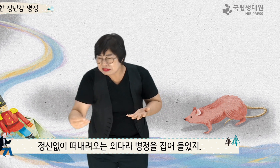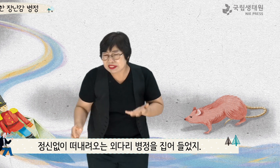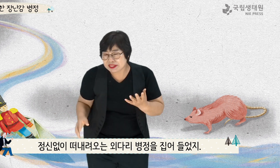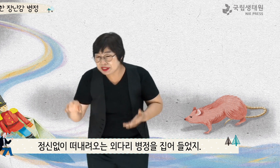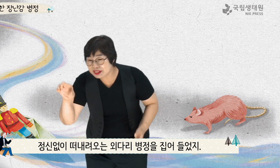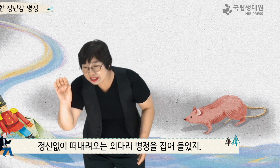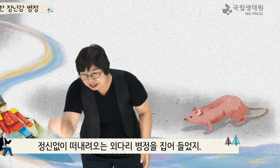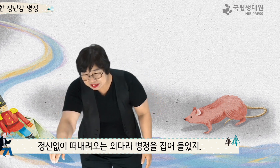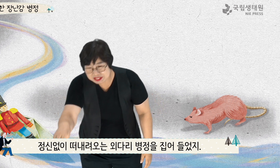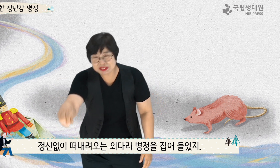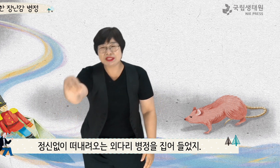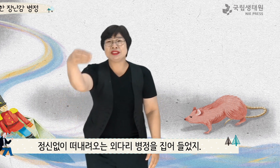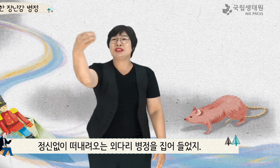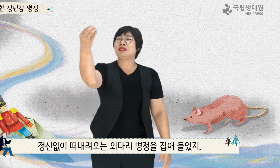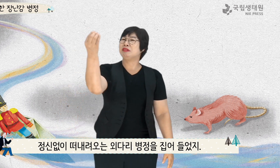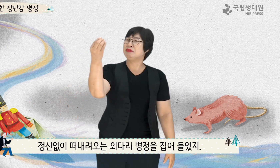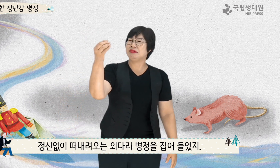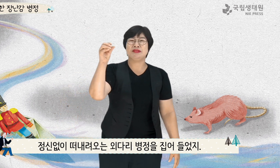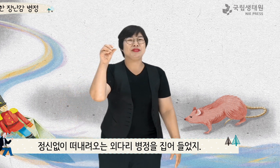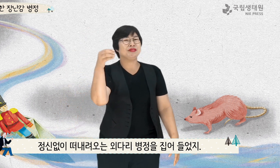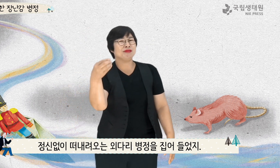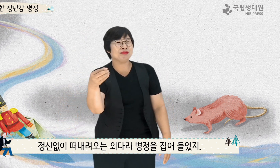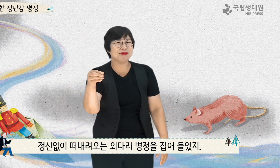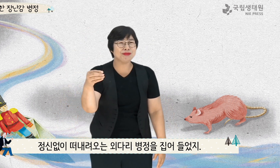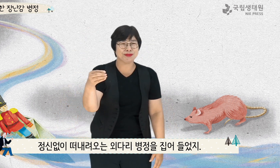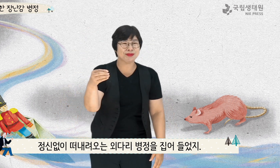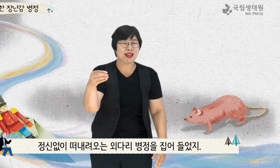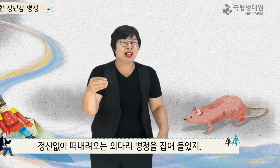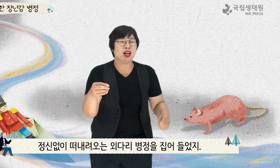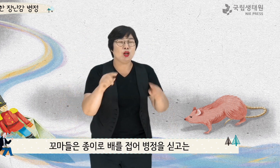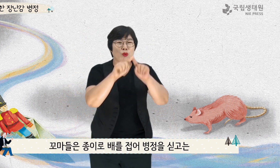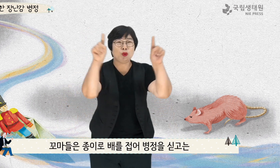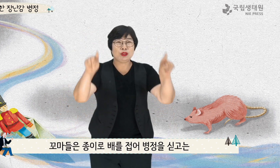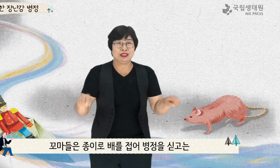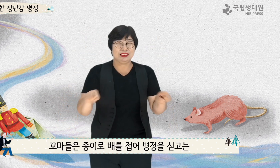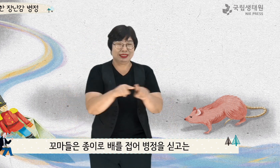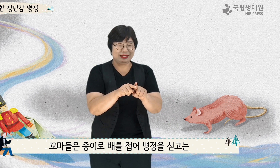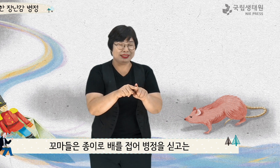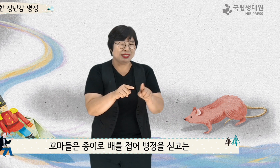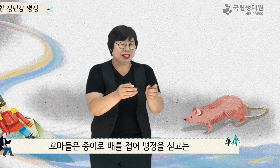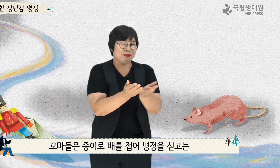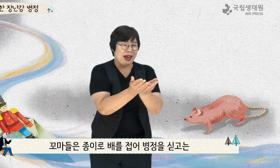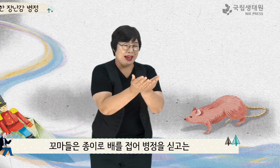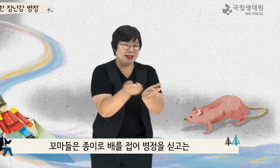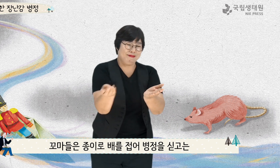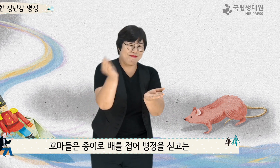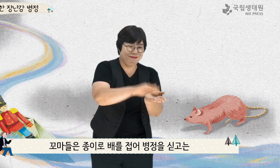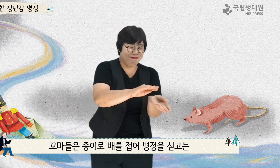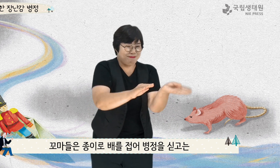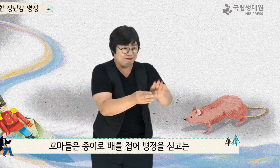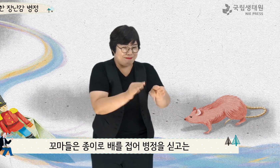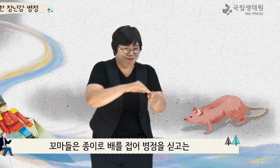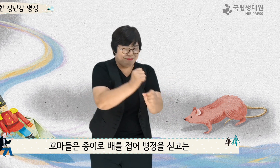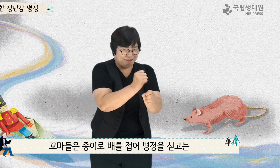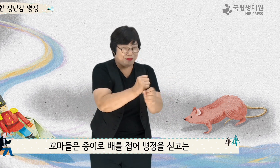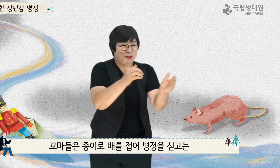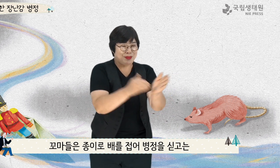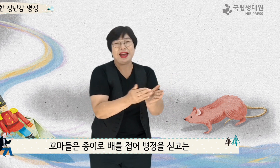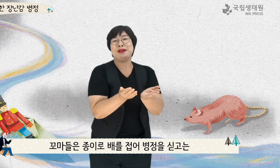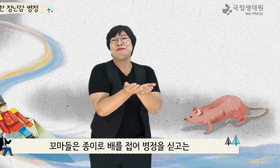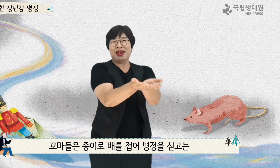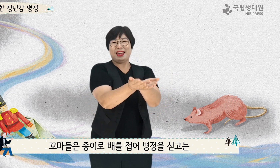정신없이 떠내려오는 외다리 병정을 집어들었지. 꼬마들은 종이로 배를 접어